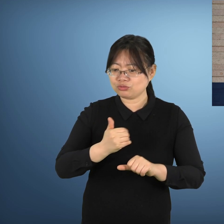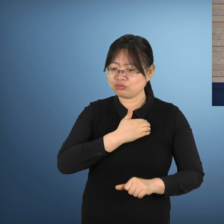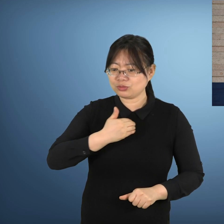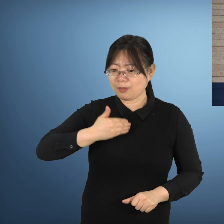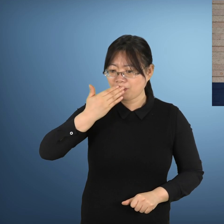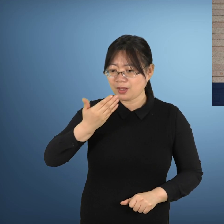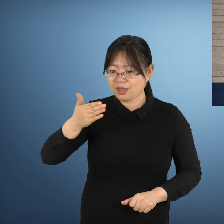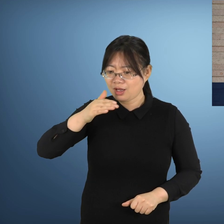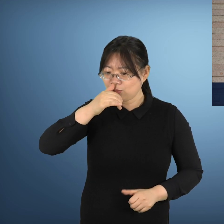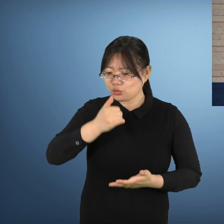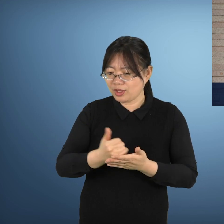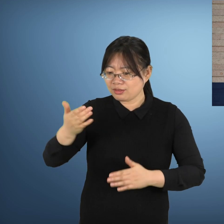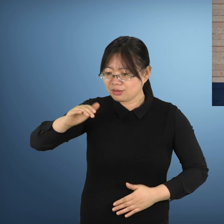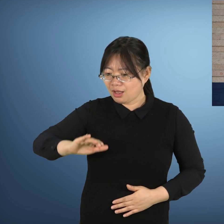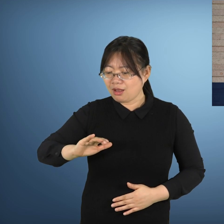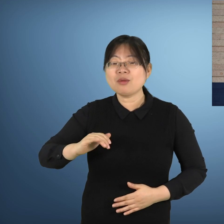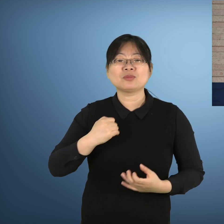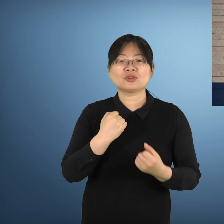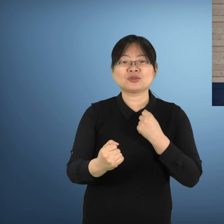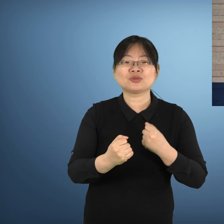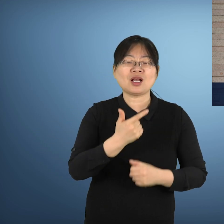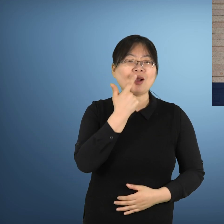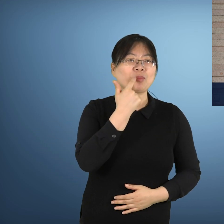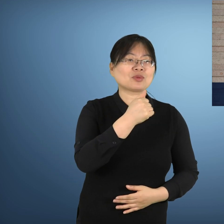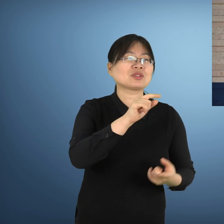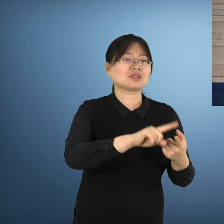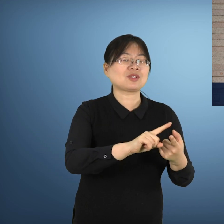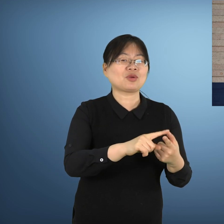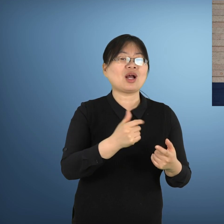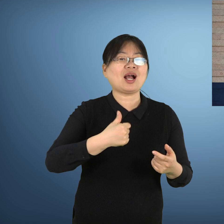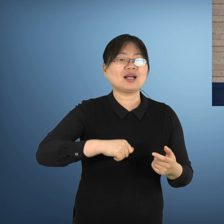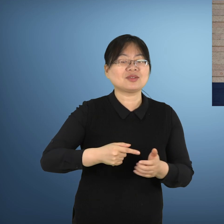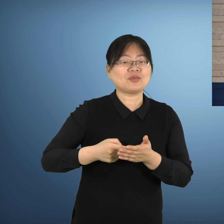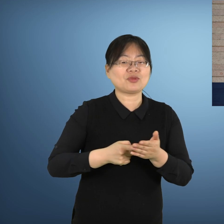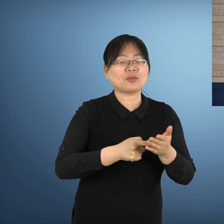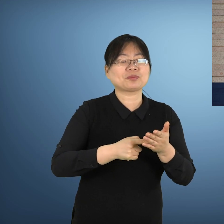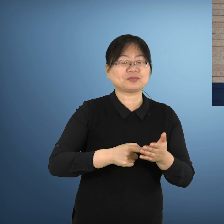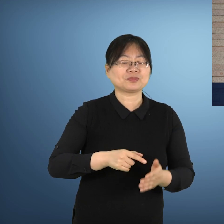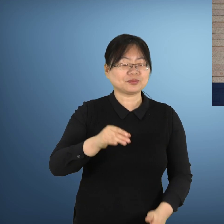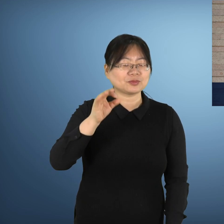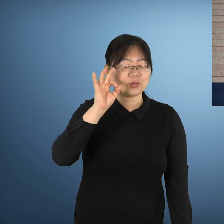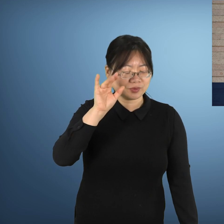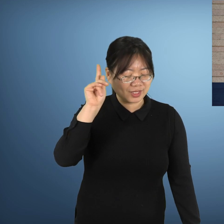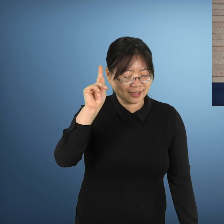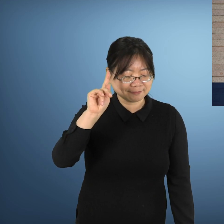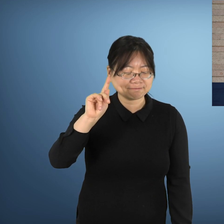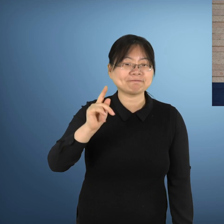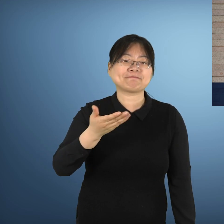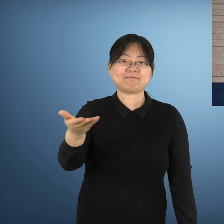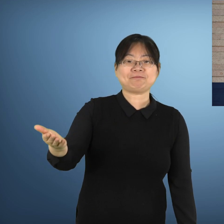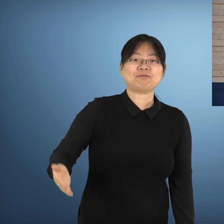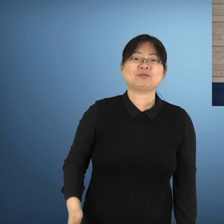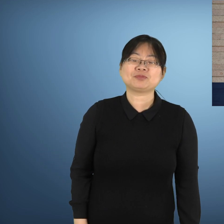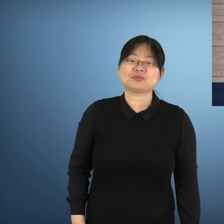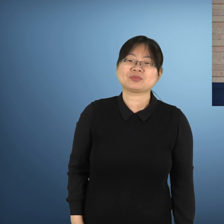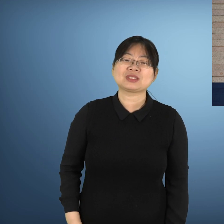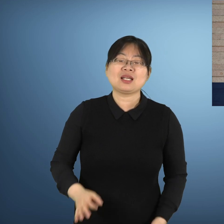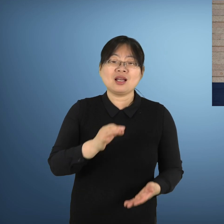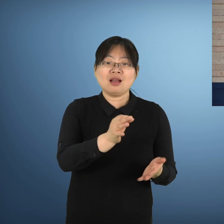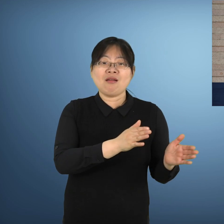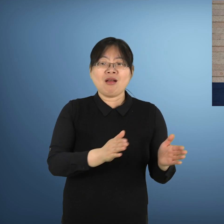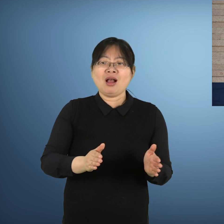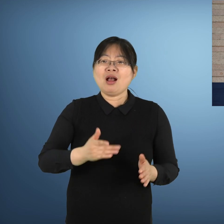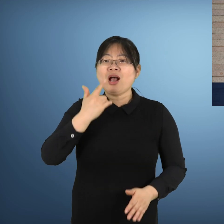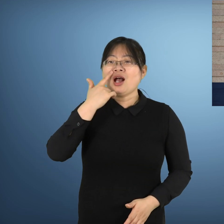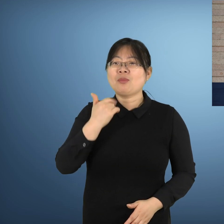이유인지 그 말도 안 되는 아들의 요구를 들어줘요. 그리고 재산을 챙겨서, 아니 아버지가